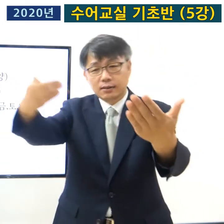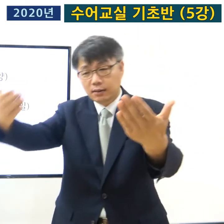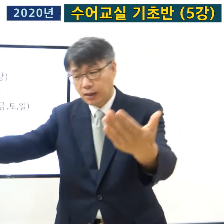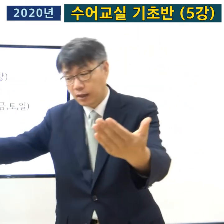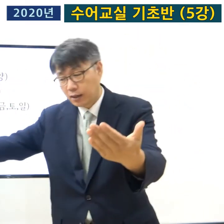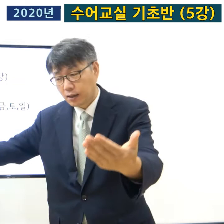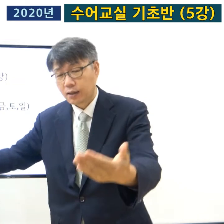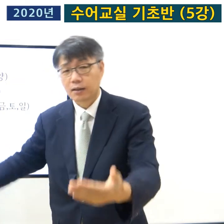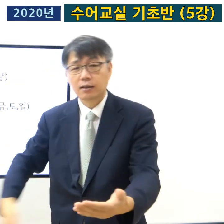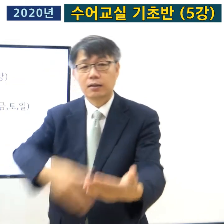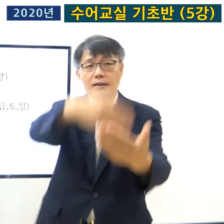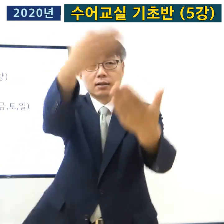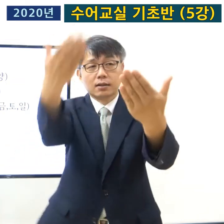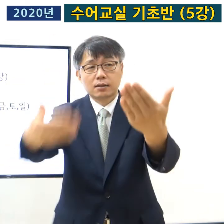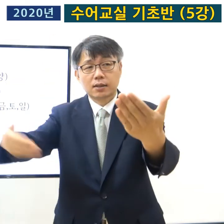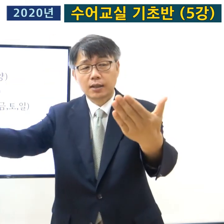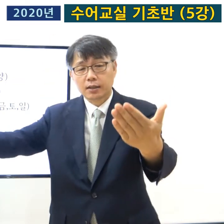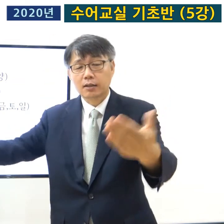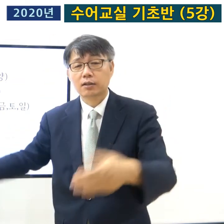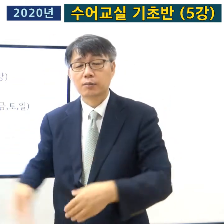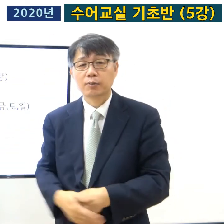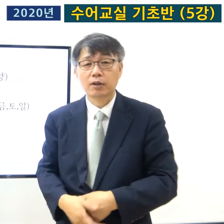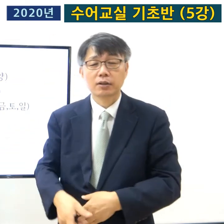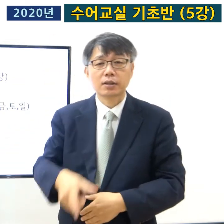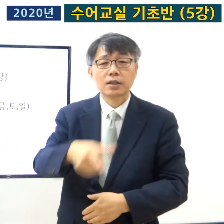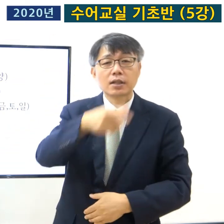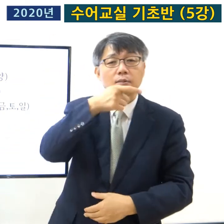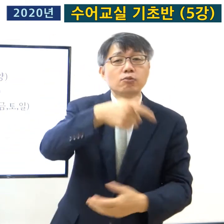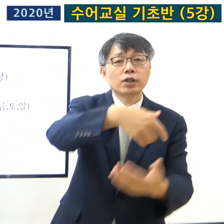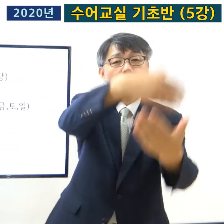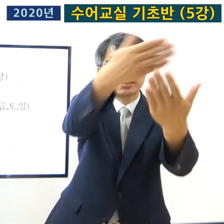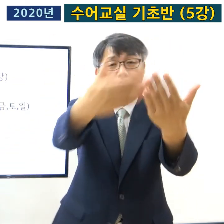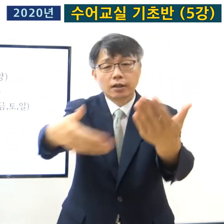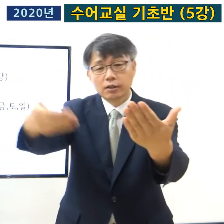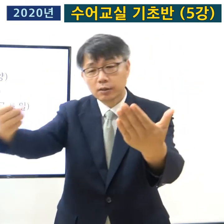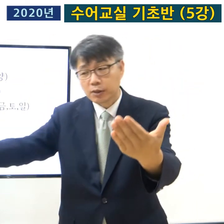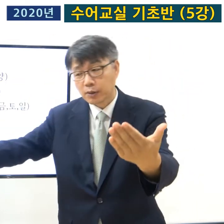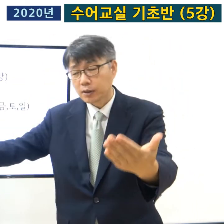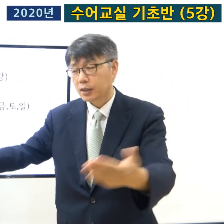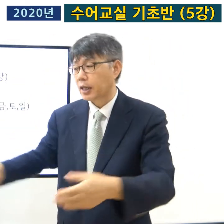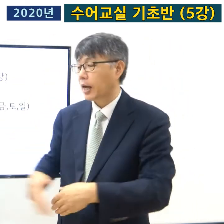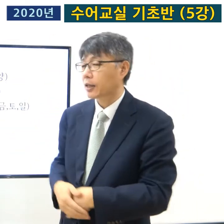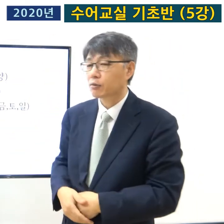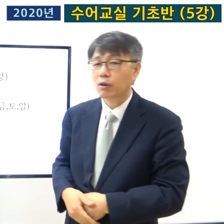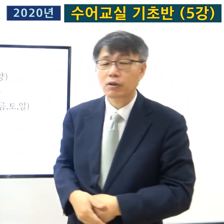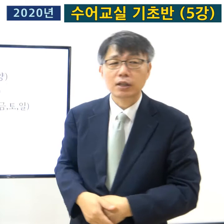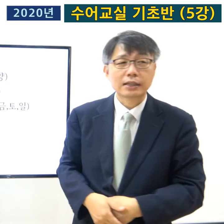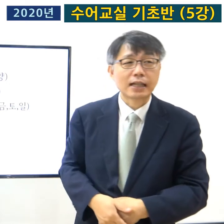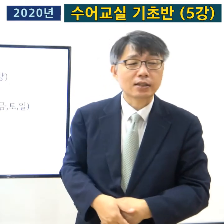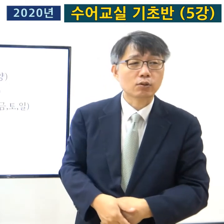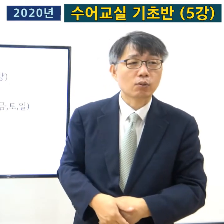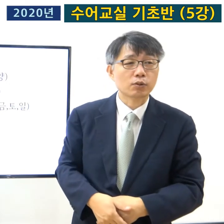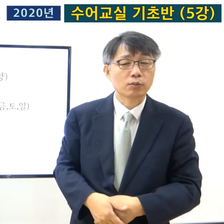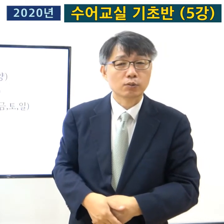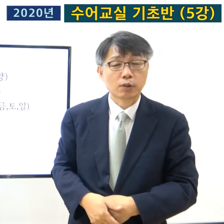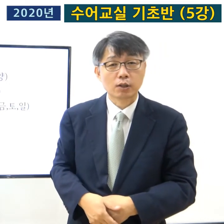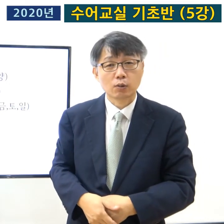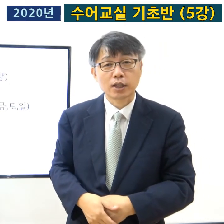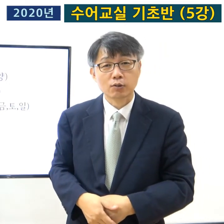이렇게 크게 이렇게 흘러넘치면 물이 이렇게 흘러넘치면 이게 강이고요. 산에서 조금 골짜기